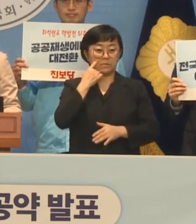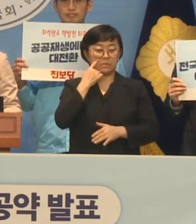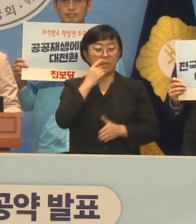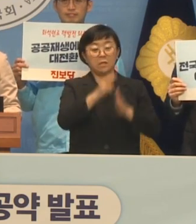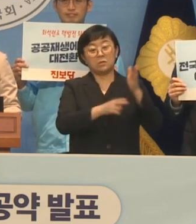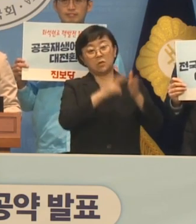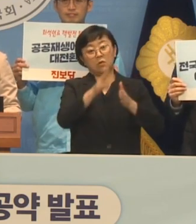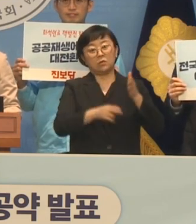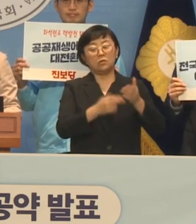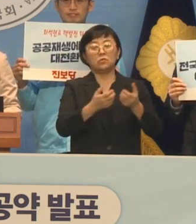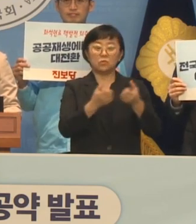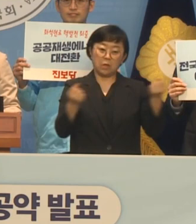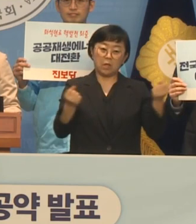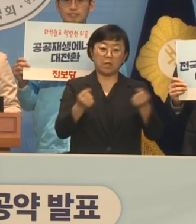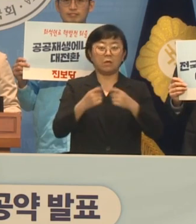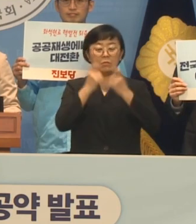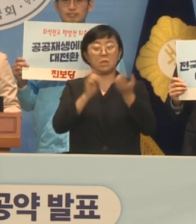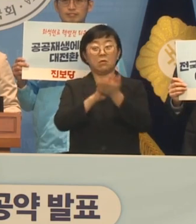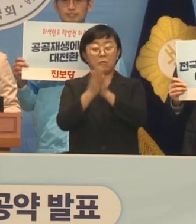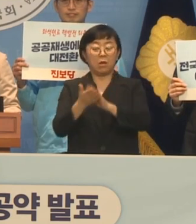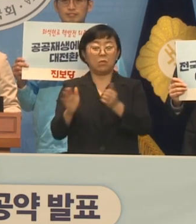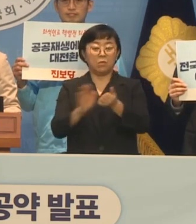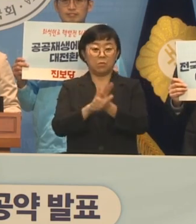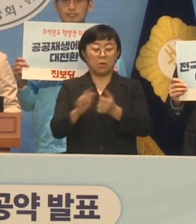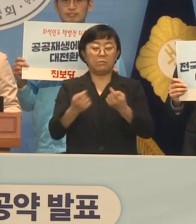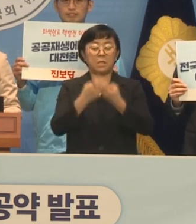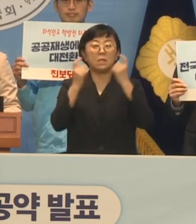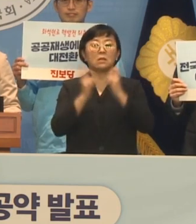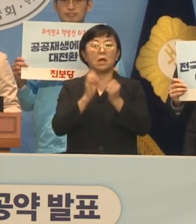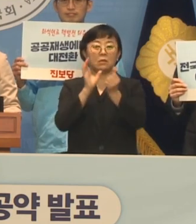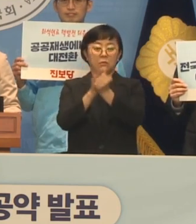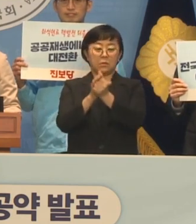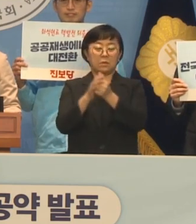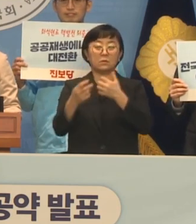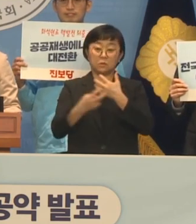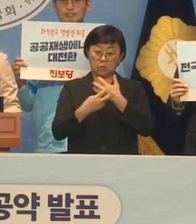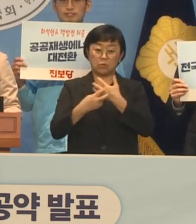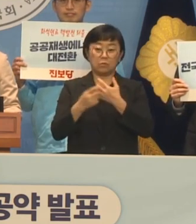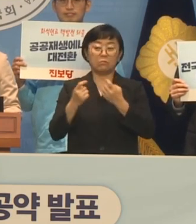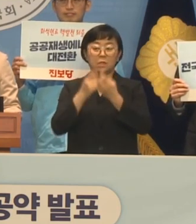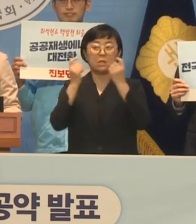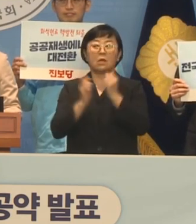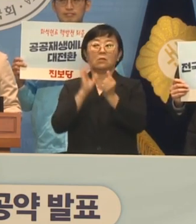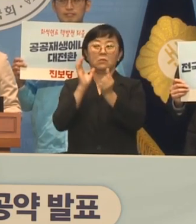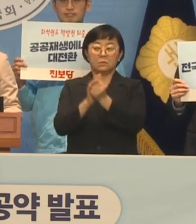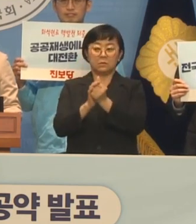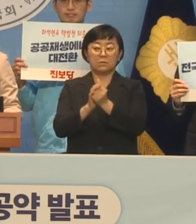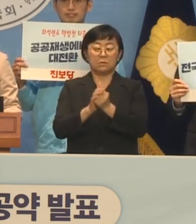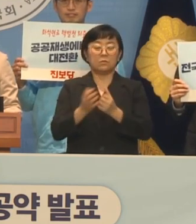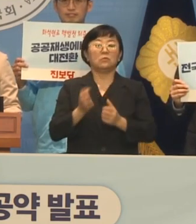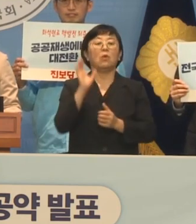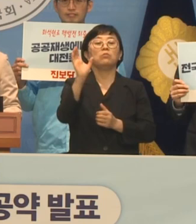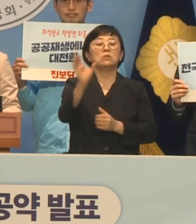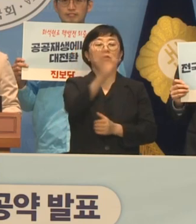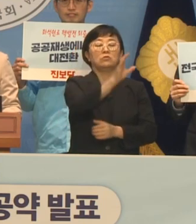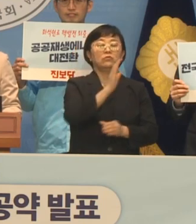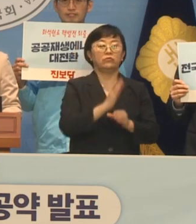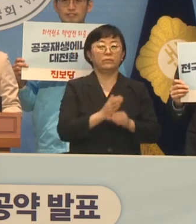철도는 쪼개기 민영화, 돌봄은 민간 위탁, 의료도 민간 위탁으로 넘기고